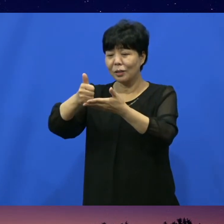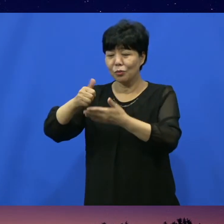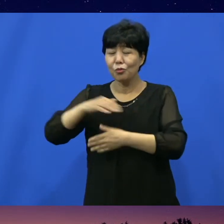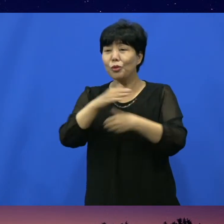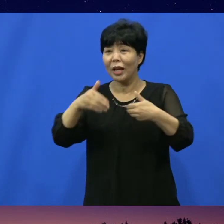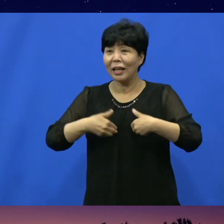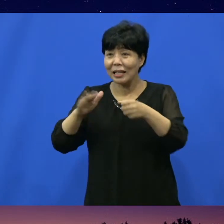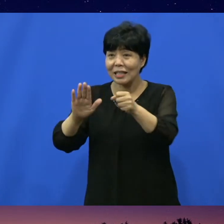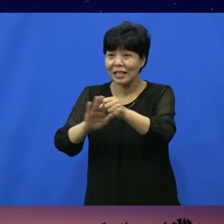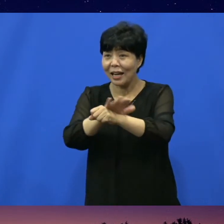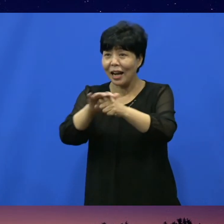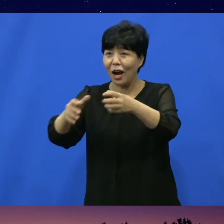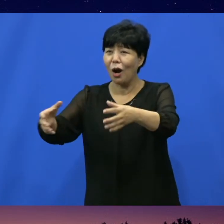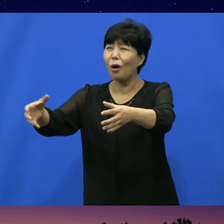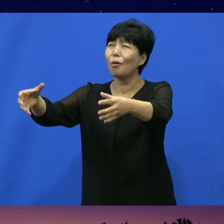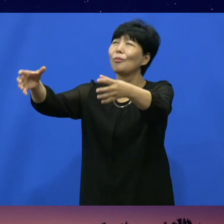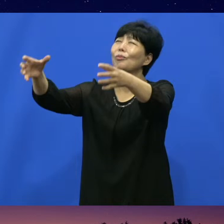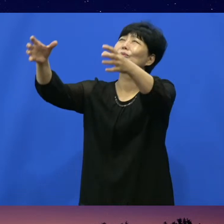마음에 문을 열기만 하면